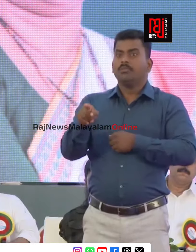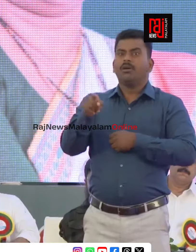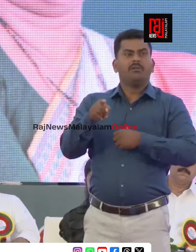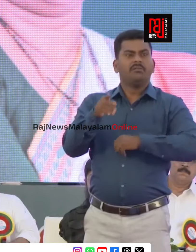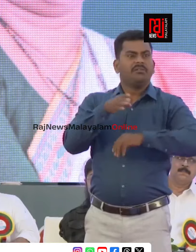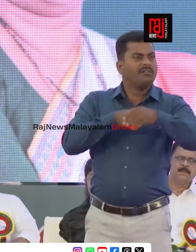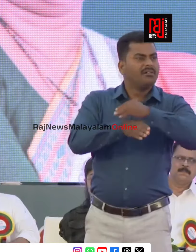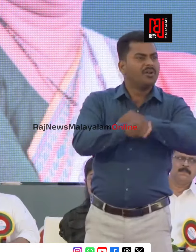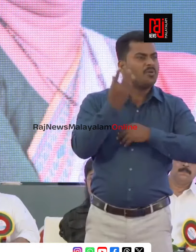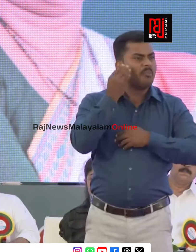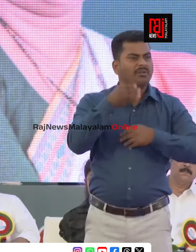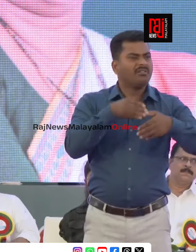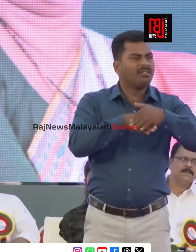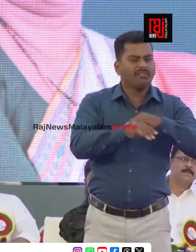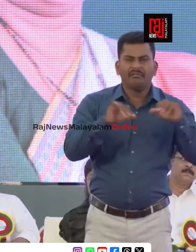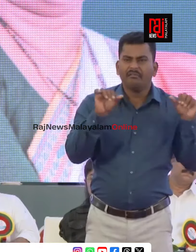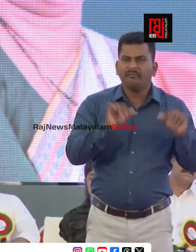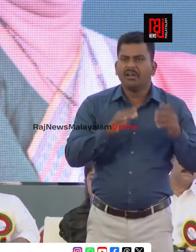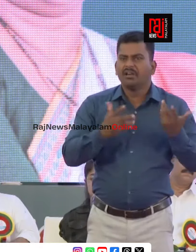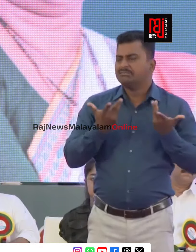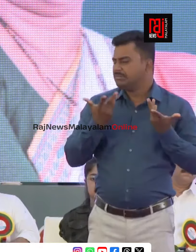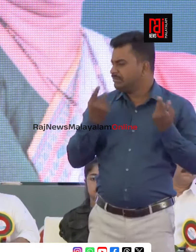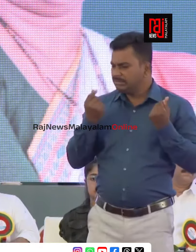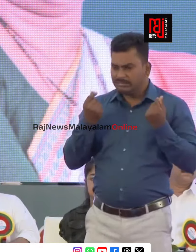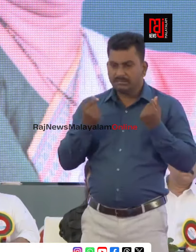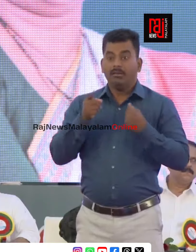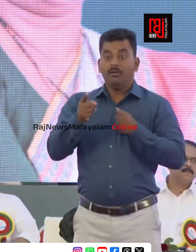സ്ഥാപിച്ചിട്ടുണ്ട്. സർക്കാർ നിയമനങ്ങളിൽ